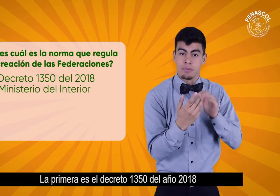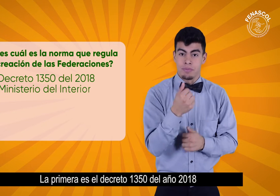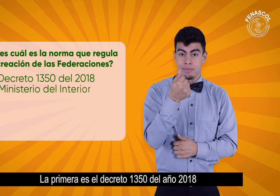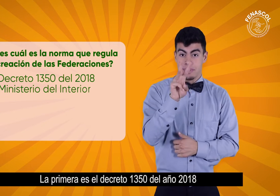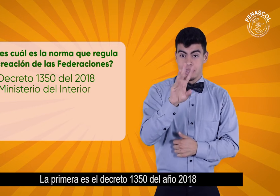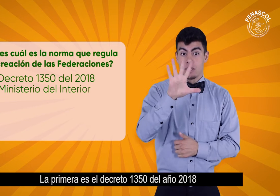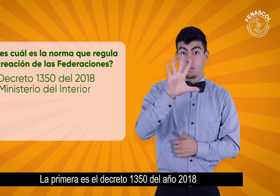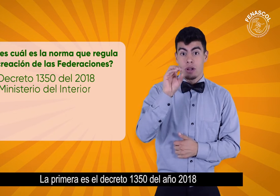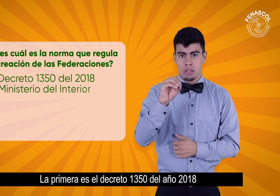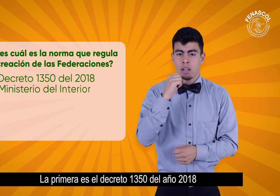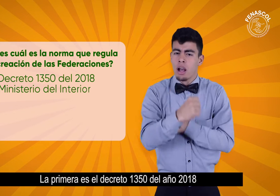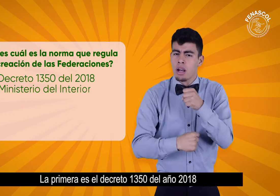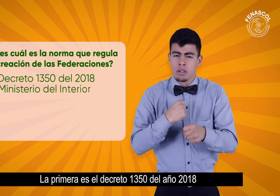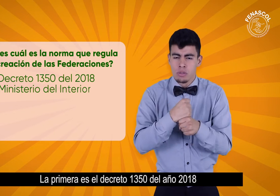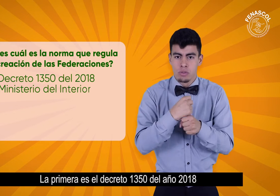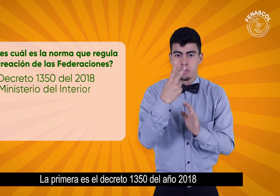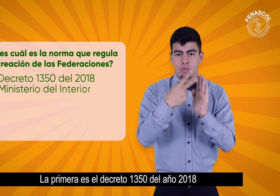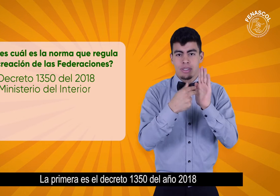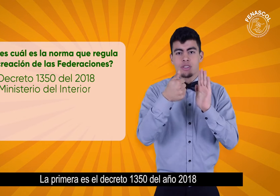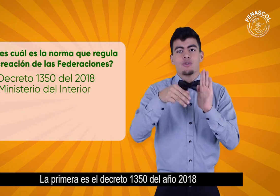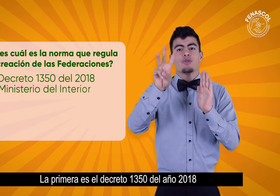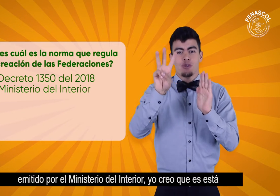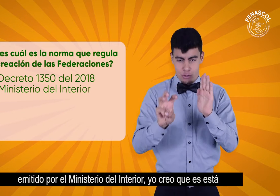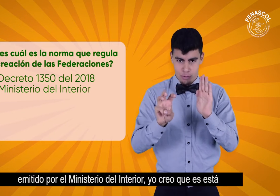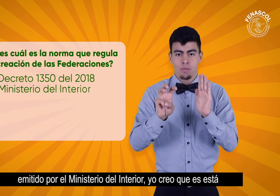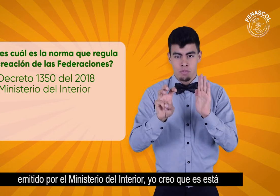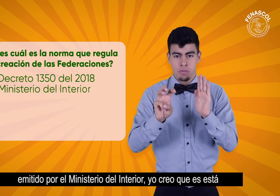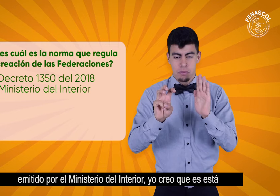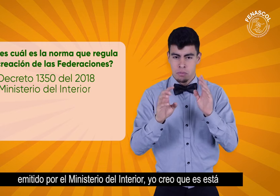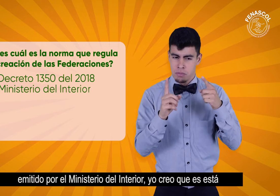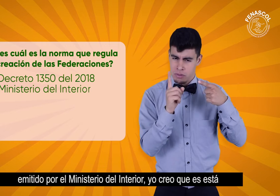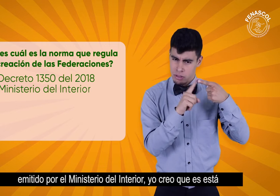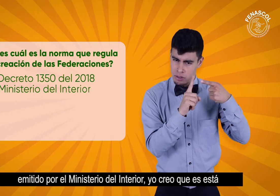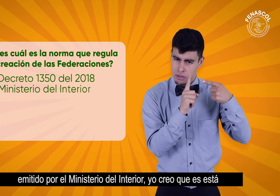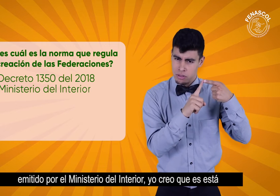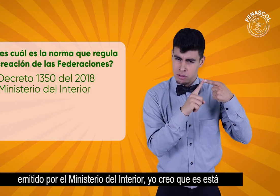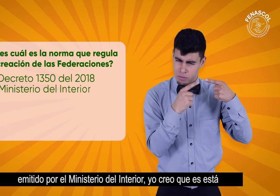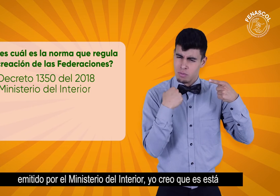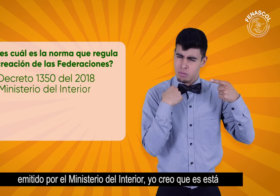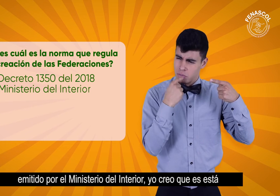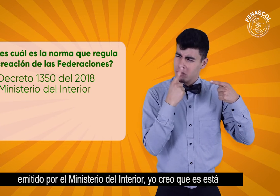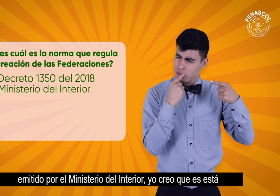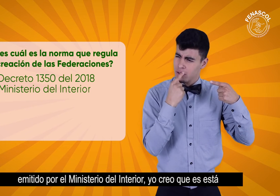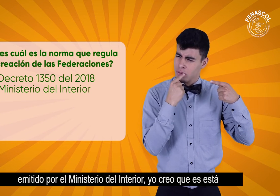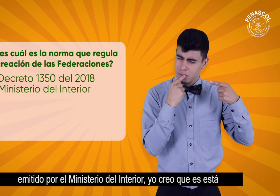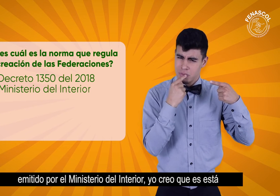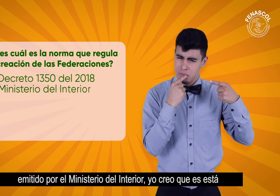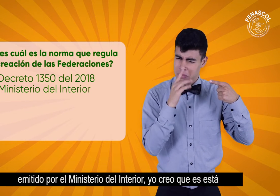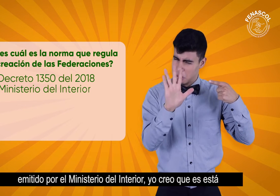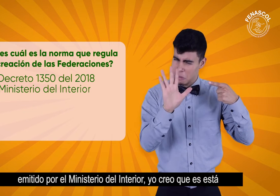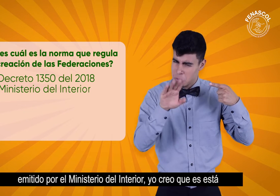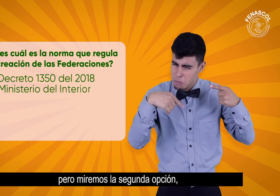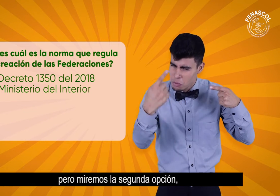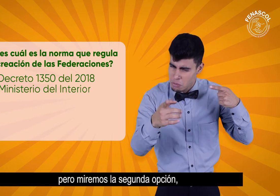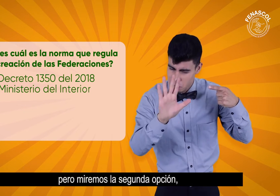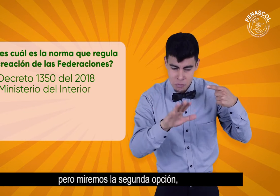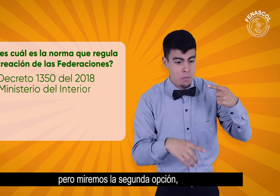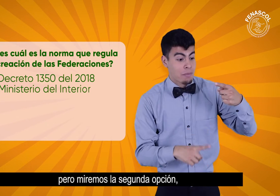del año 2018 emitido por el Ministerio del Interior. Yo creo que es esta. Pero miremos la